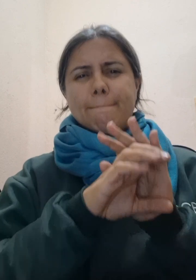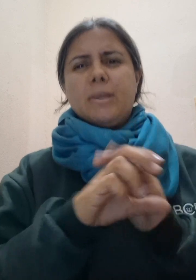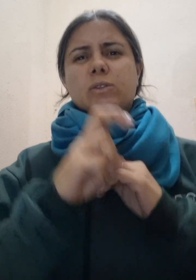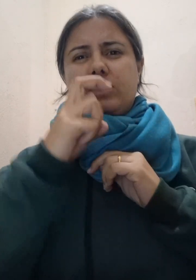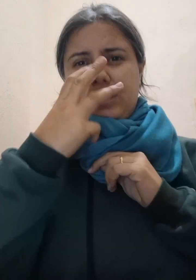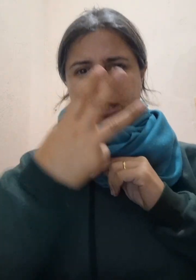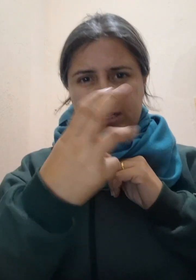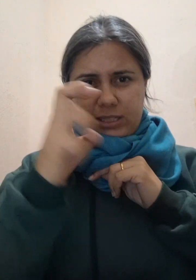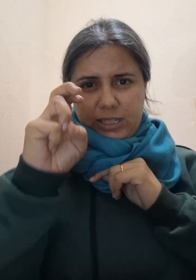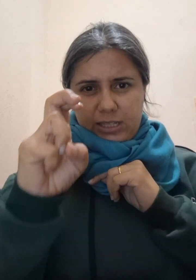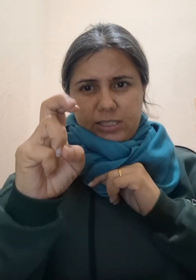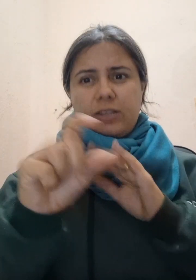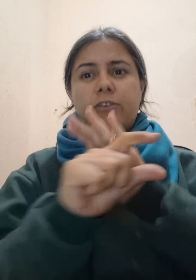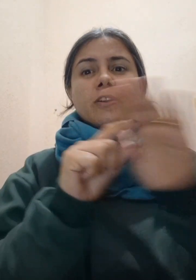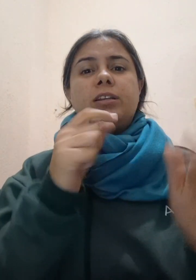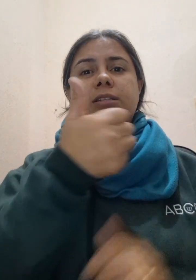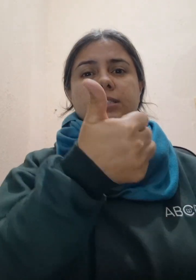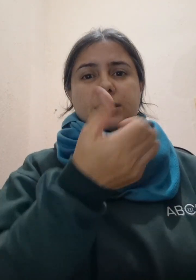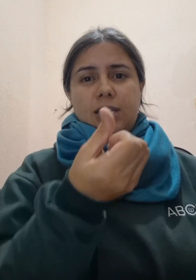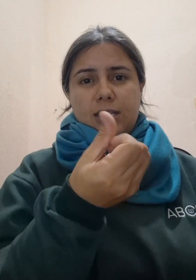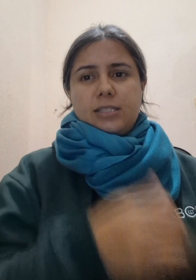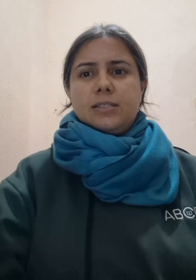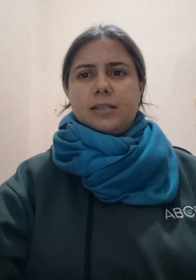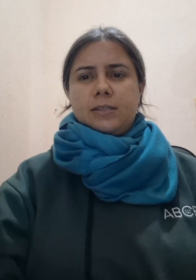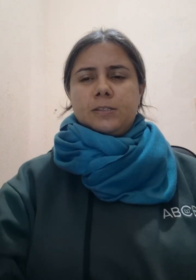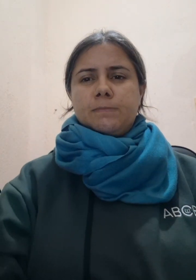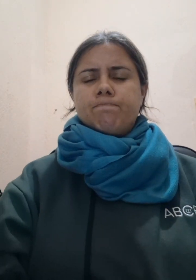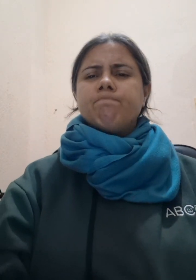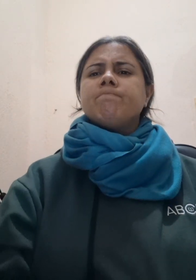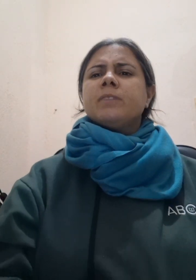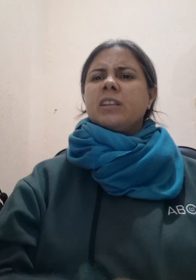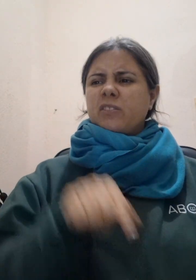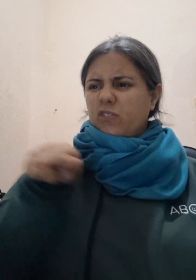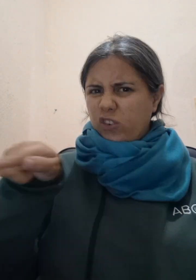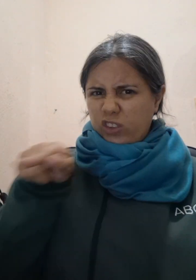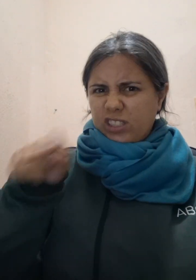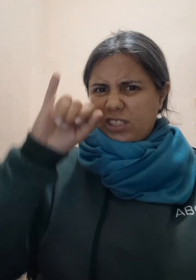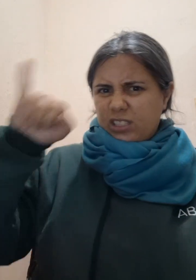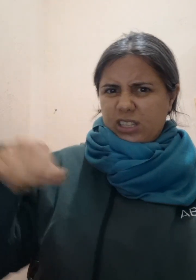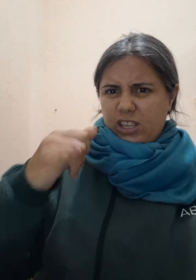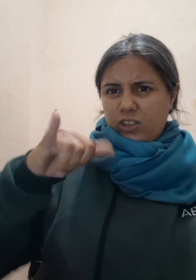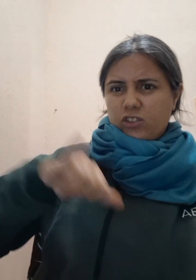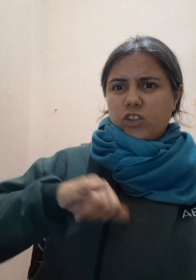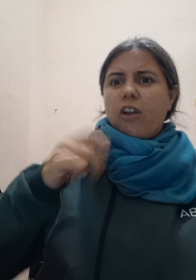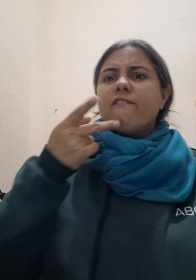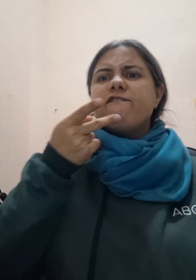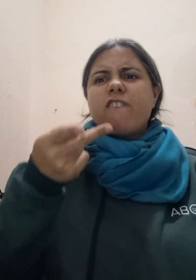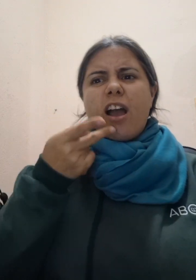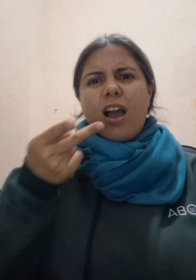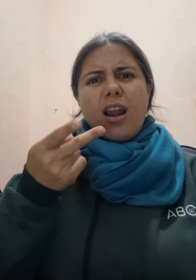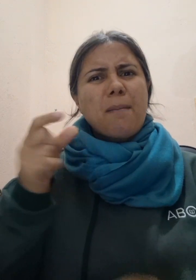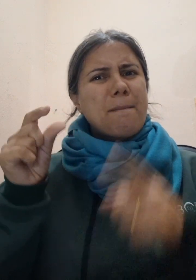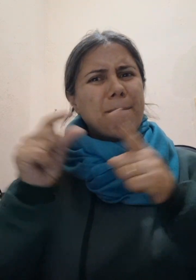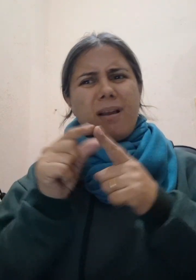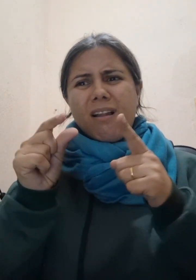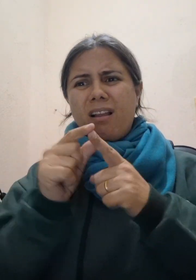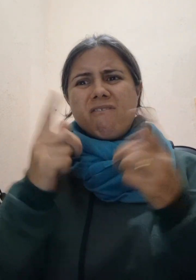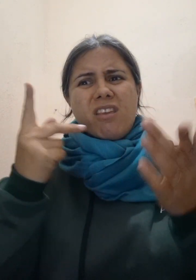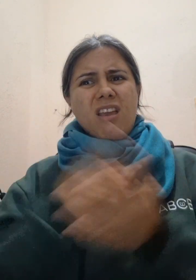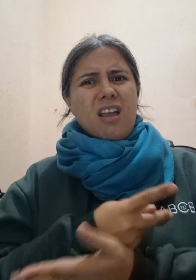o que Deus falou sobre a soberania de Deus. Jó, capítulo 35, versículo